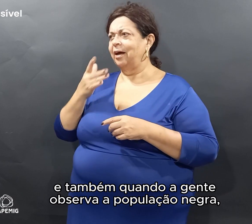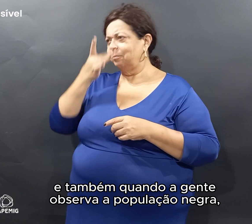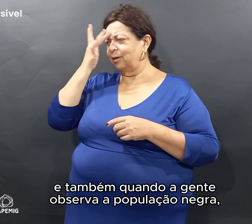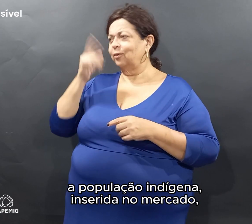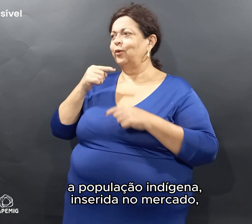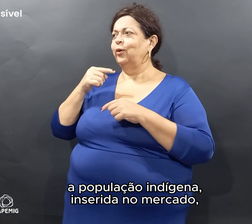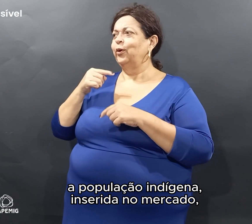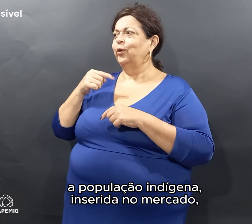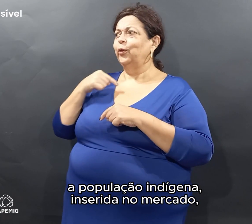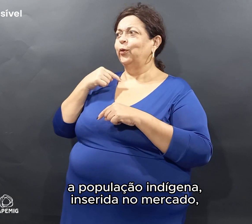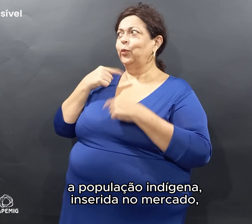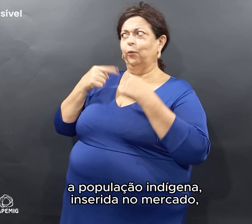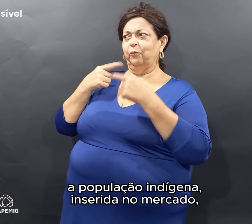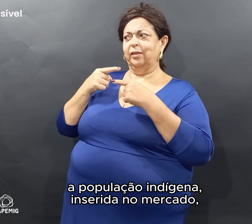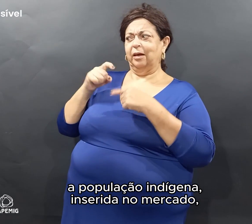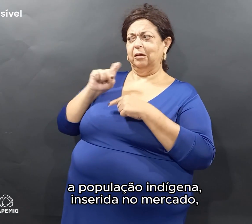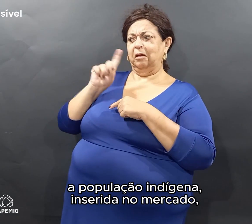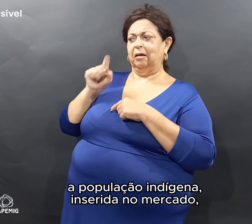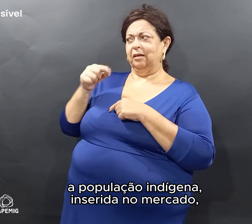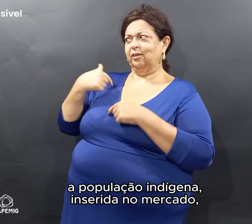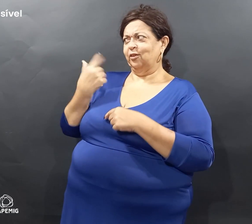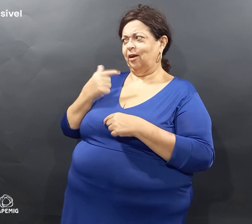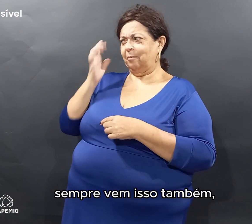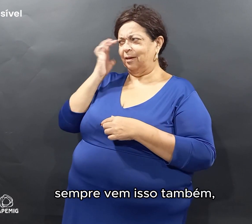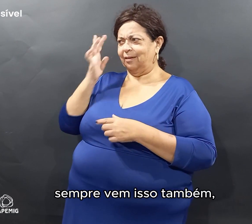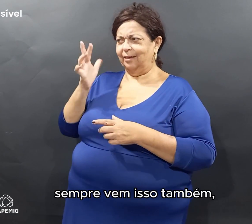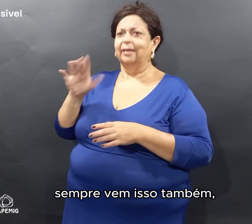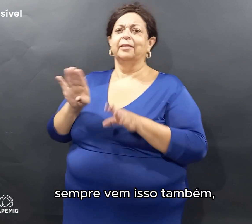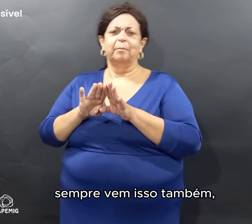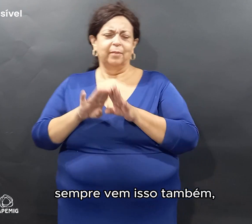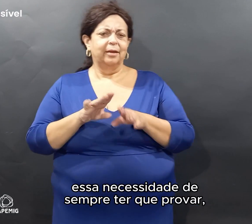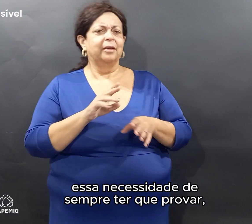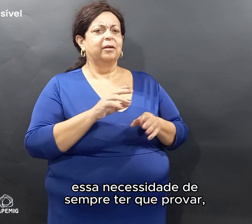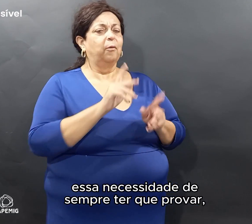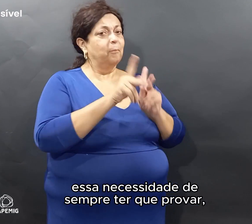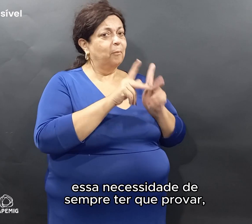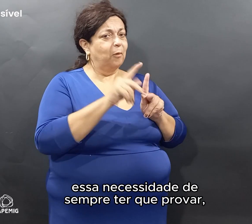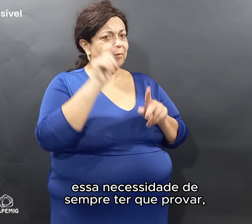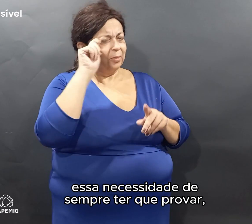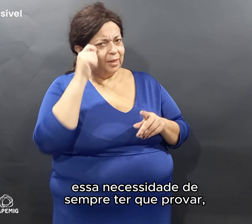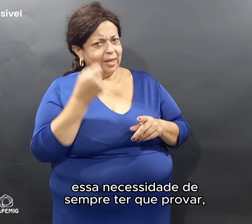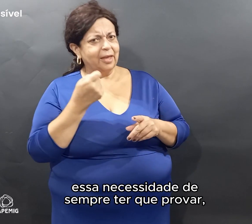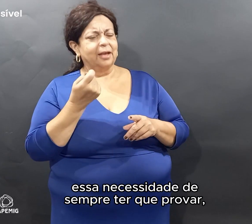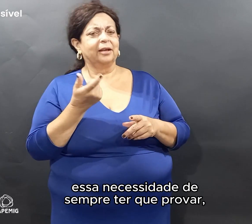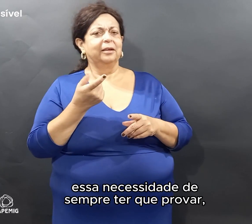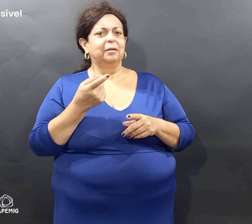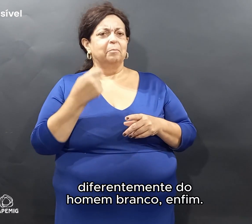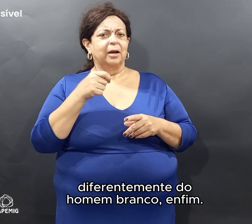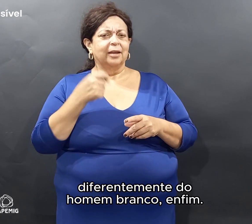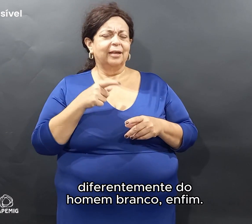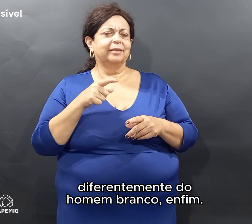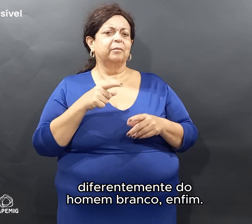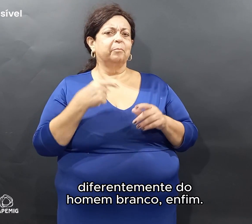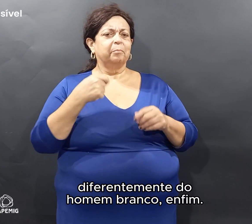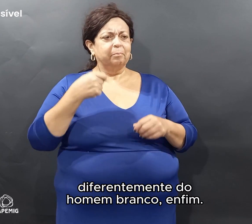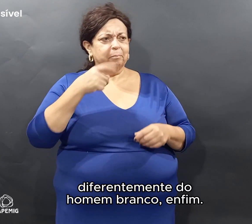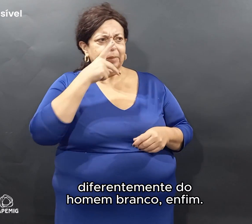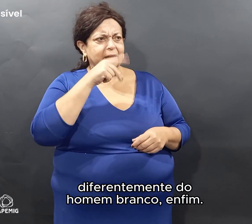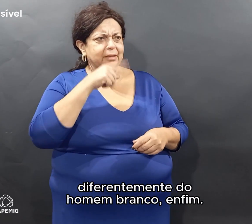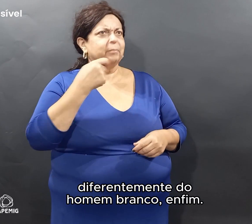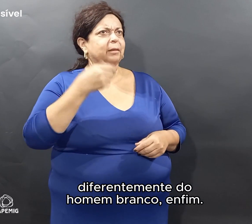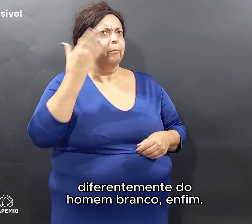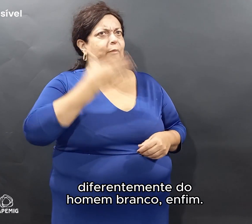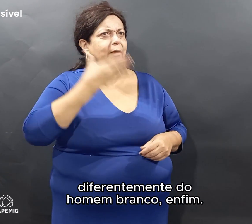população negra, a população indígena inserida no mercado, sempre vem isso também, essa necessidade de sempre ter que provar,